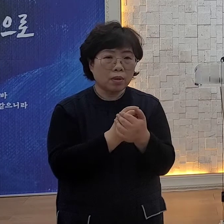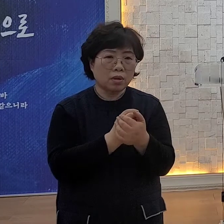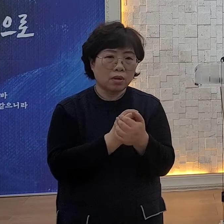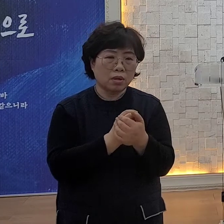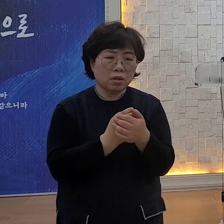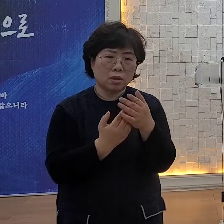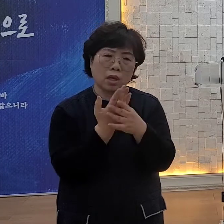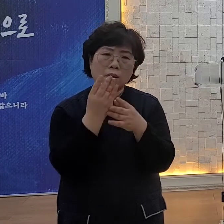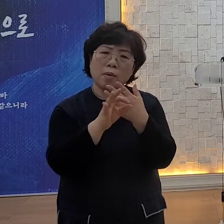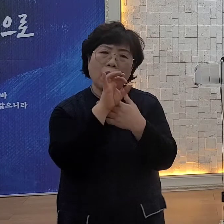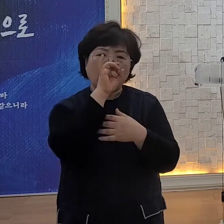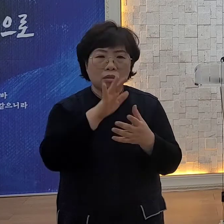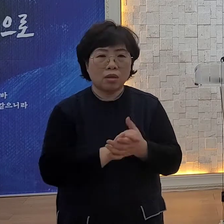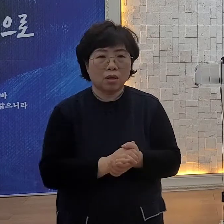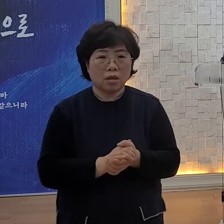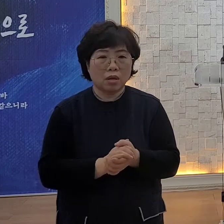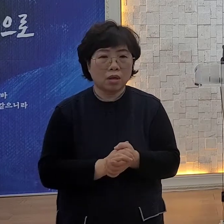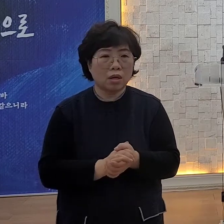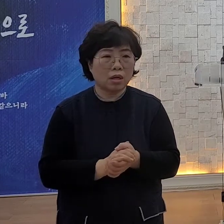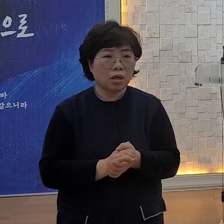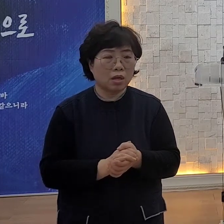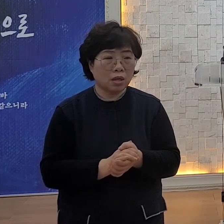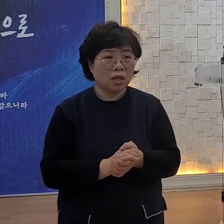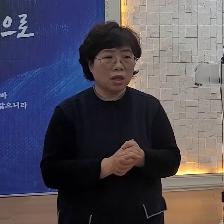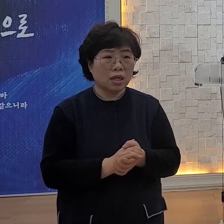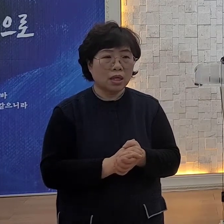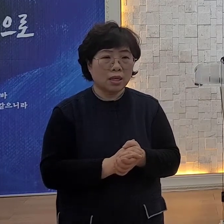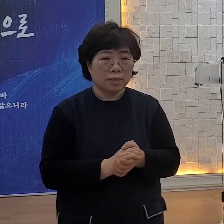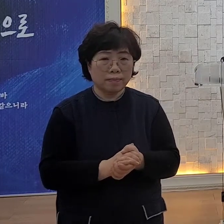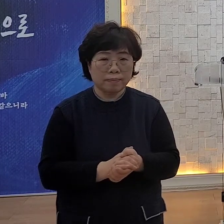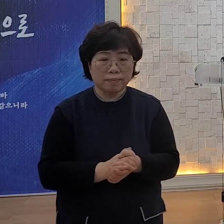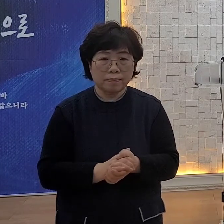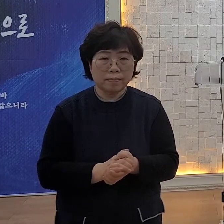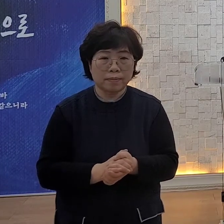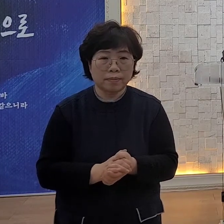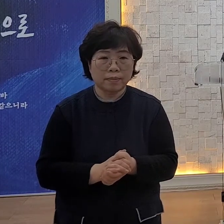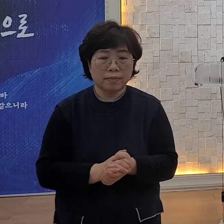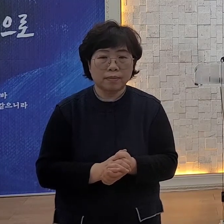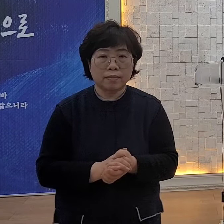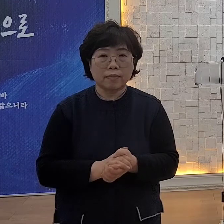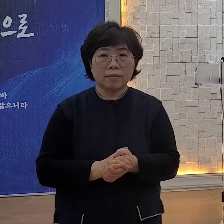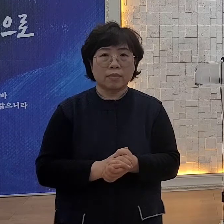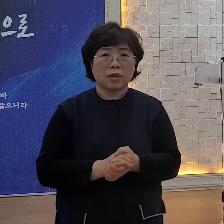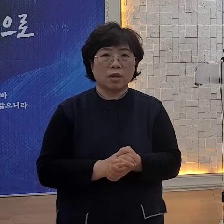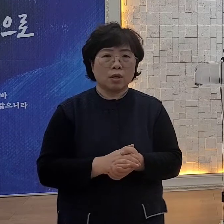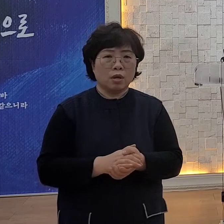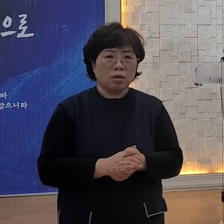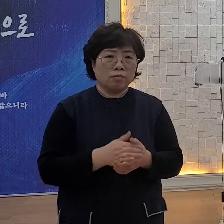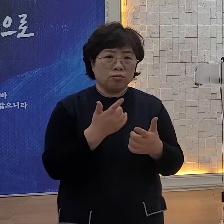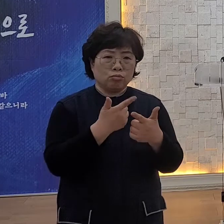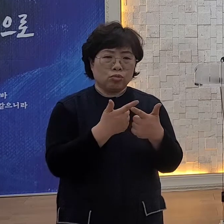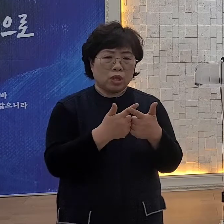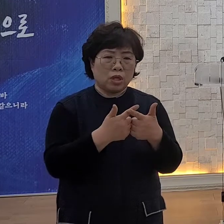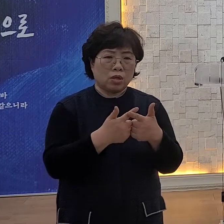가까스로 그 부결됐다는 거예요. 여러분 지금 이게 우리나라의 부산에 일어나는 현실입니다.